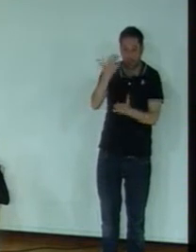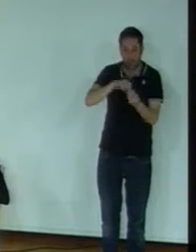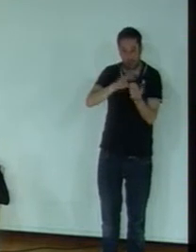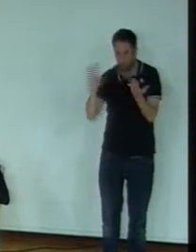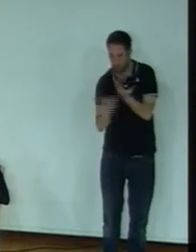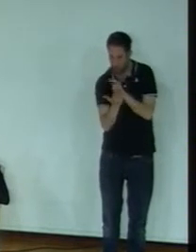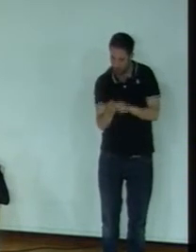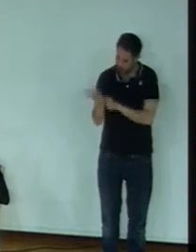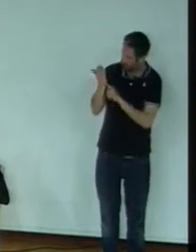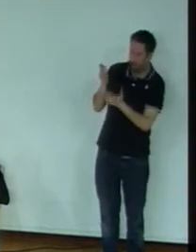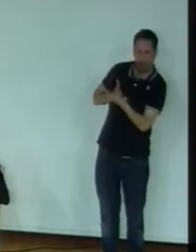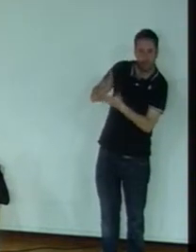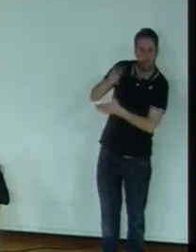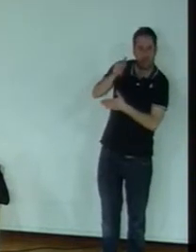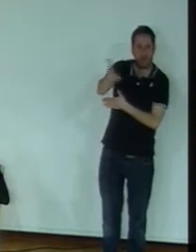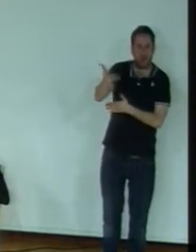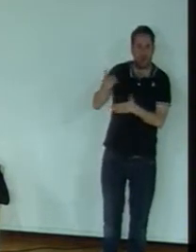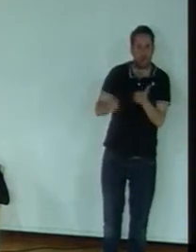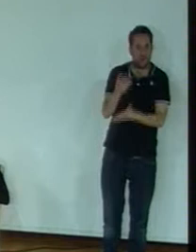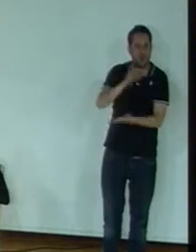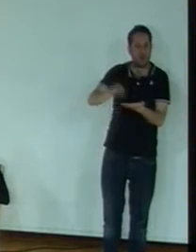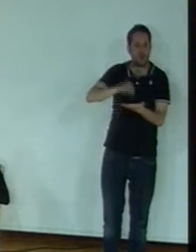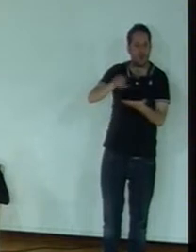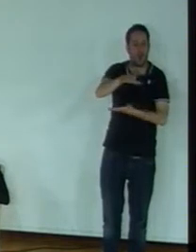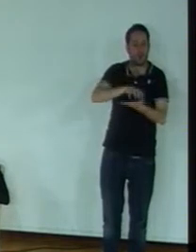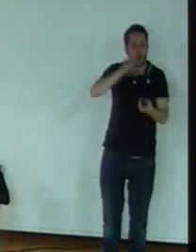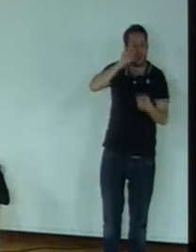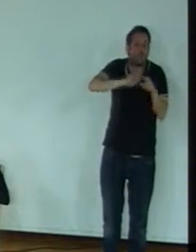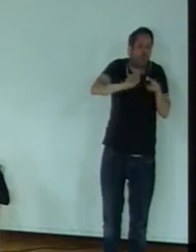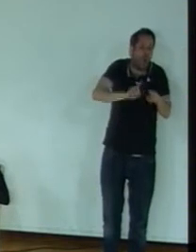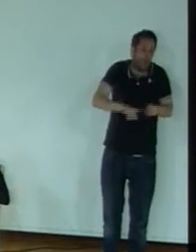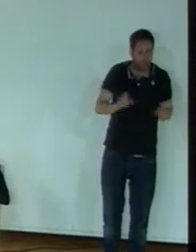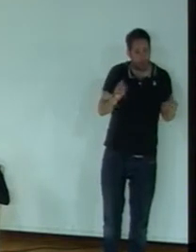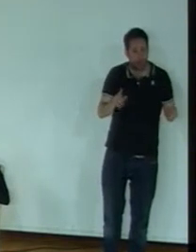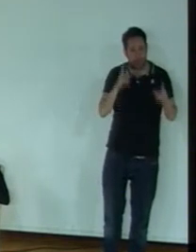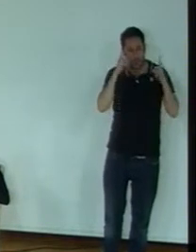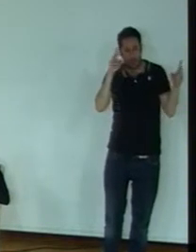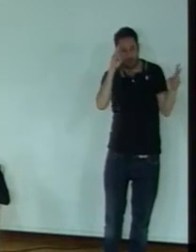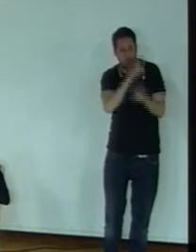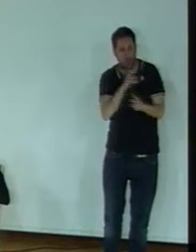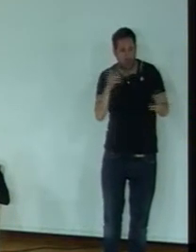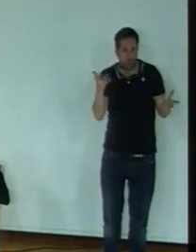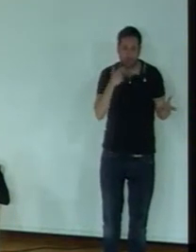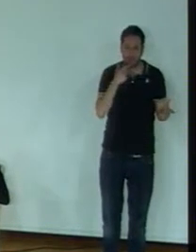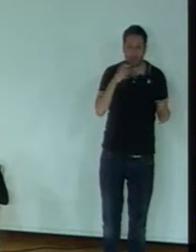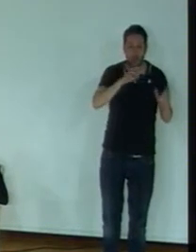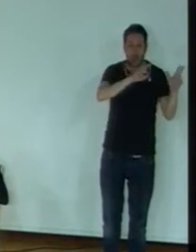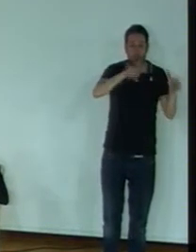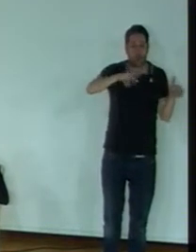avec un projet qui va arriver de réécriture d'articles sur des détails, hein, sur la théorie générale des obligations, c'est-à-dire tous les